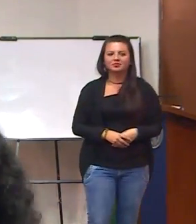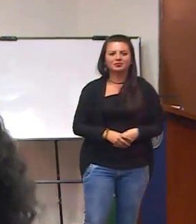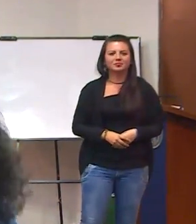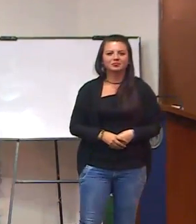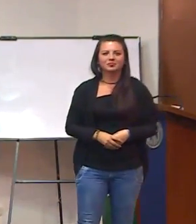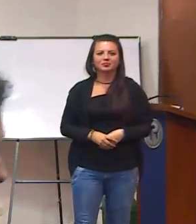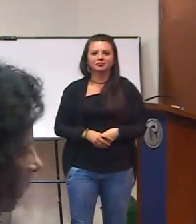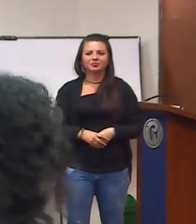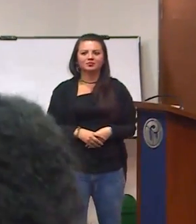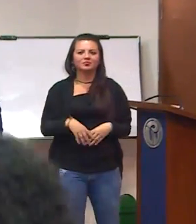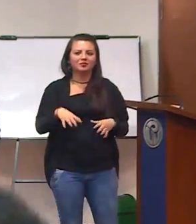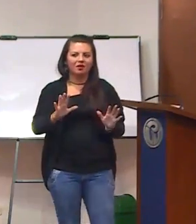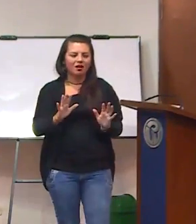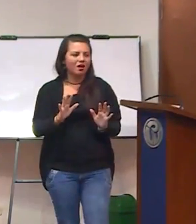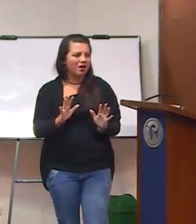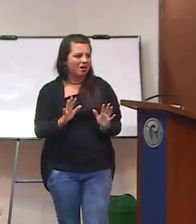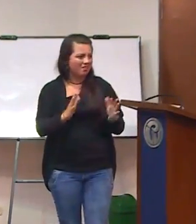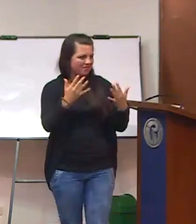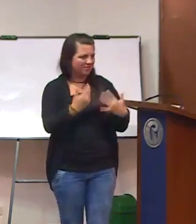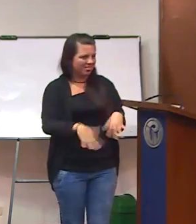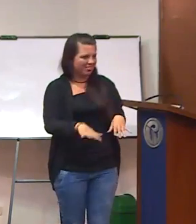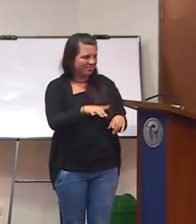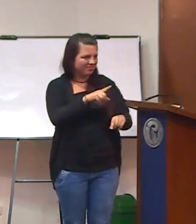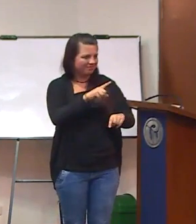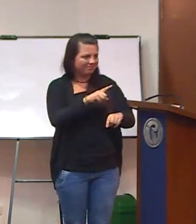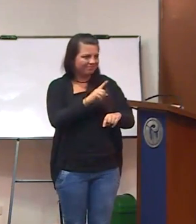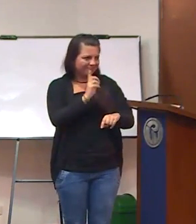Ya culminando el momento de